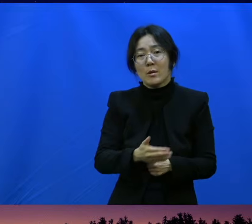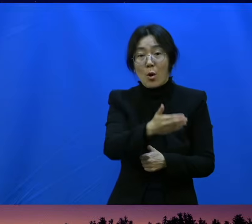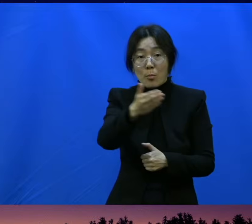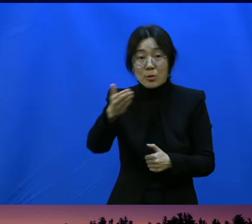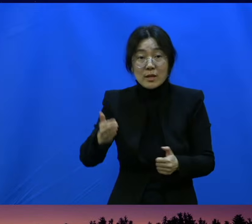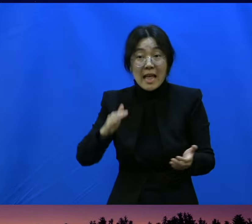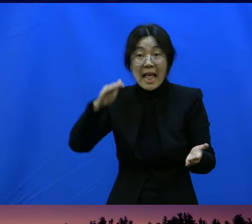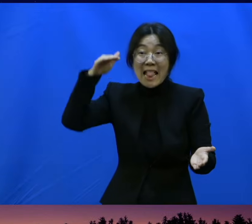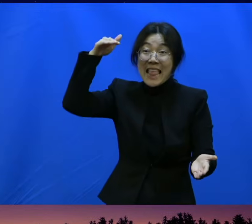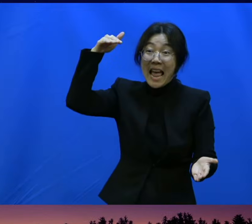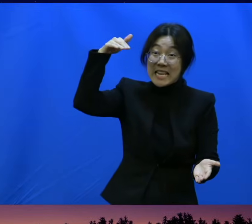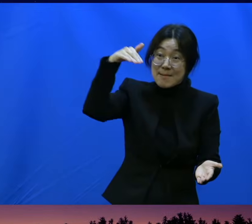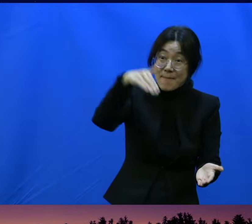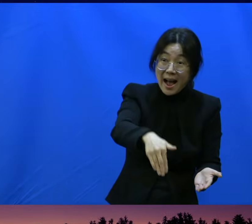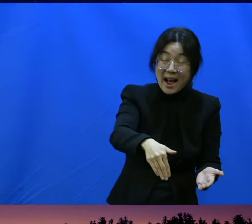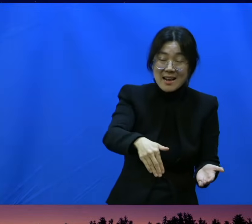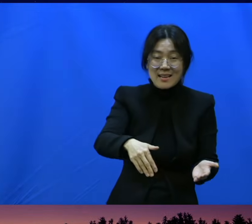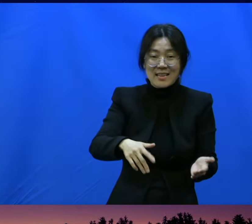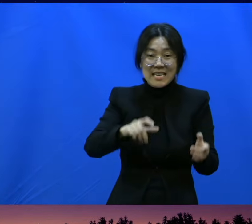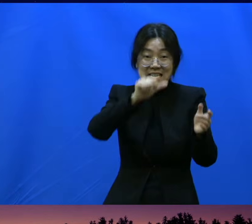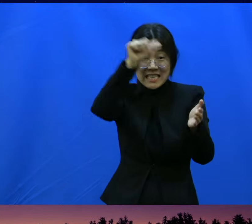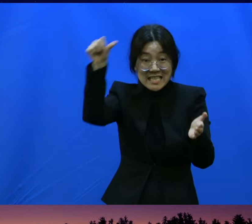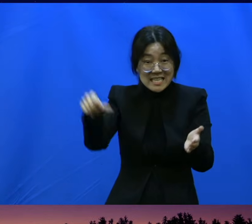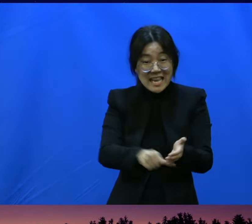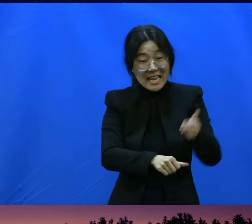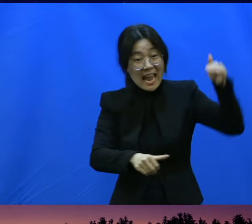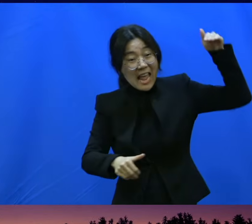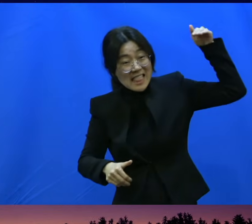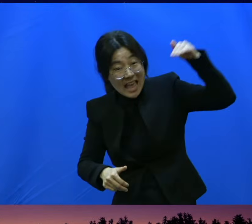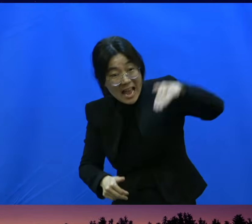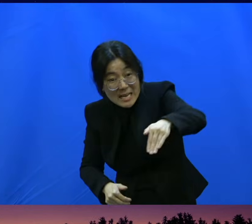반드시 내리막길에만 배울 수 있는 레슨이 있다는 거죠.